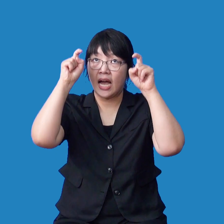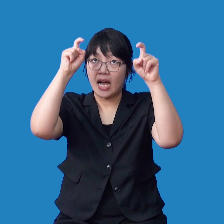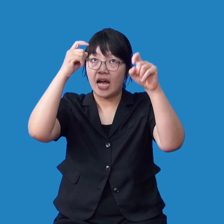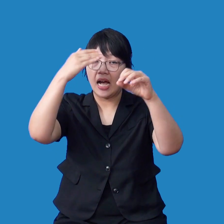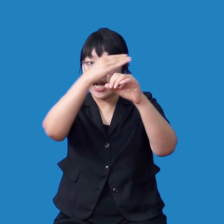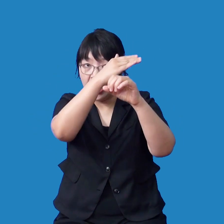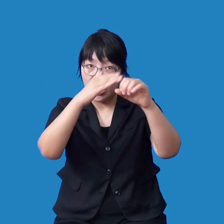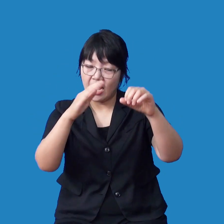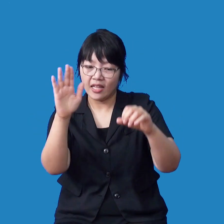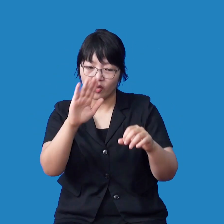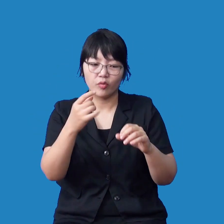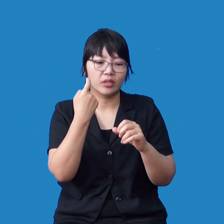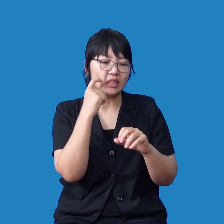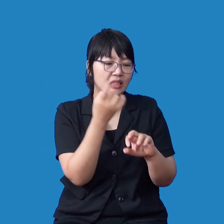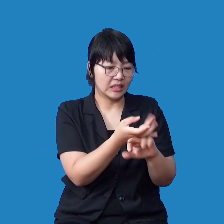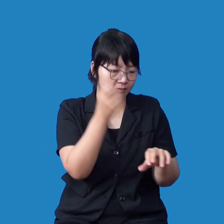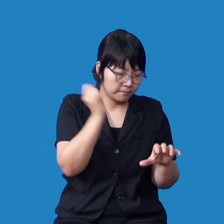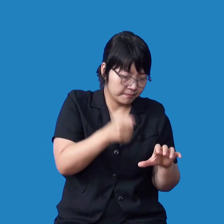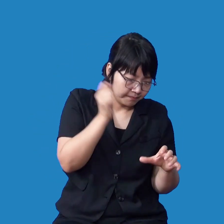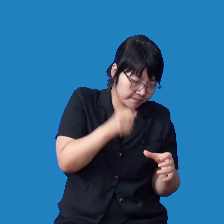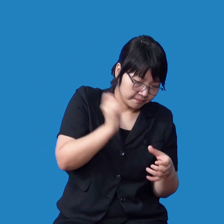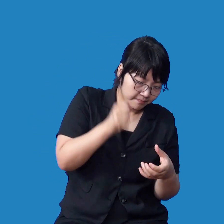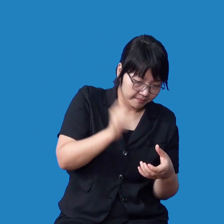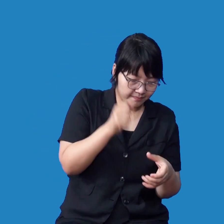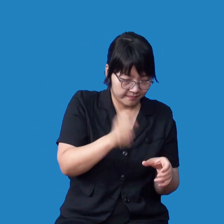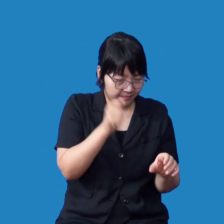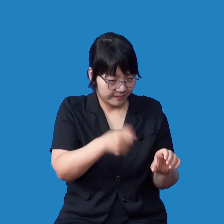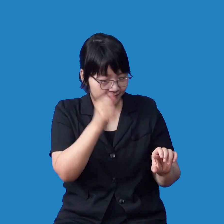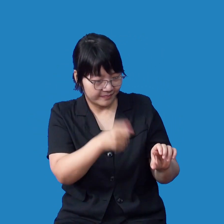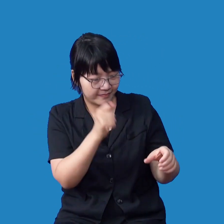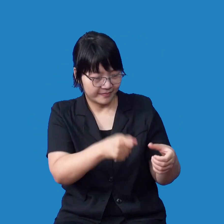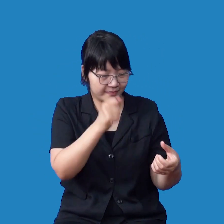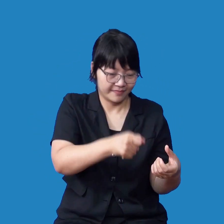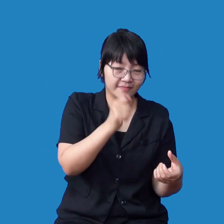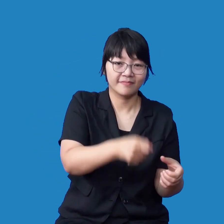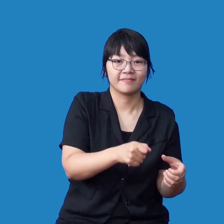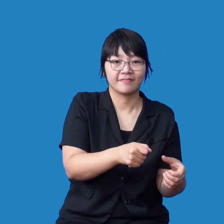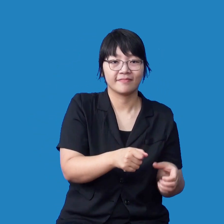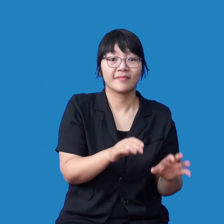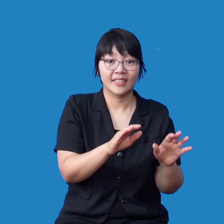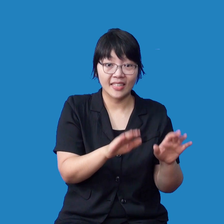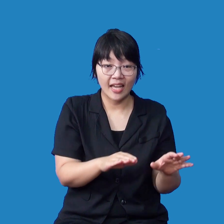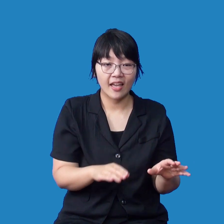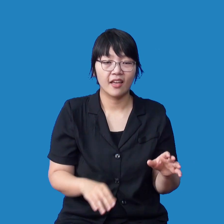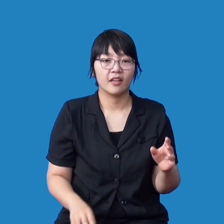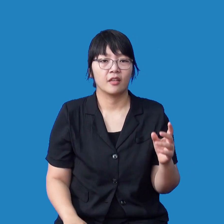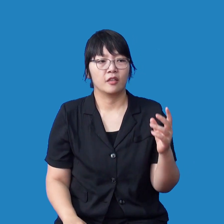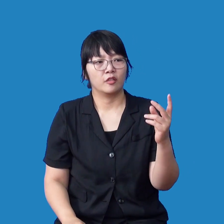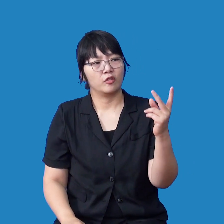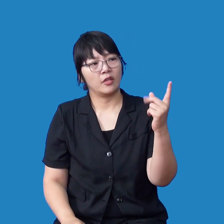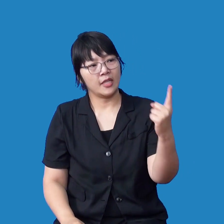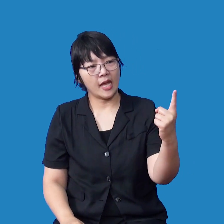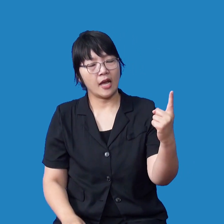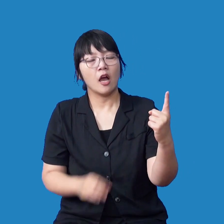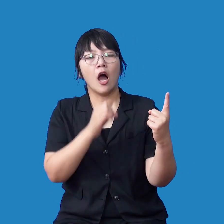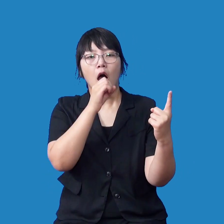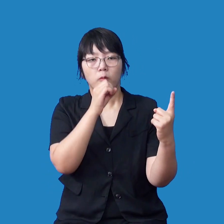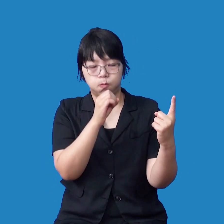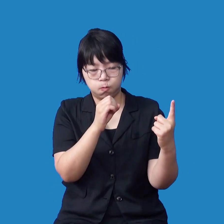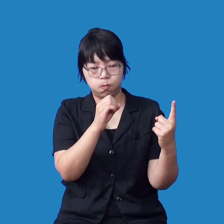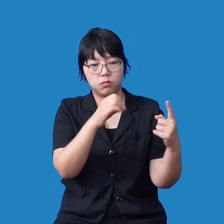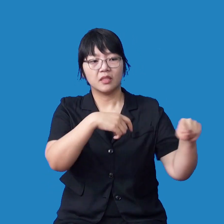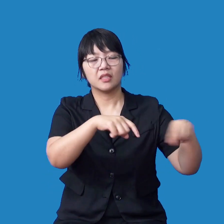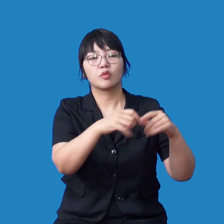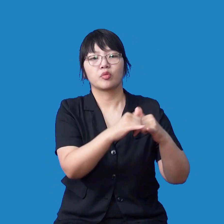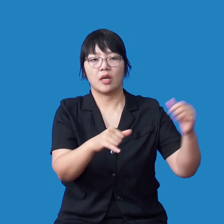양강나팔은 아니고 은으로 만들어진 나팔입니다. 그런데 나팔을 한 번만 부르면 지도자를 소집하는 것이에요. 그런데